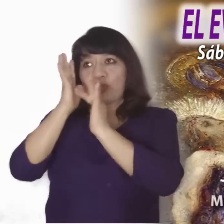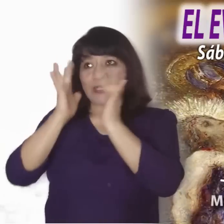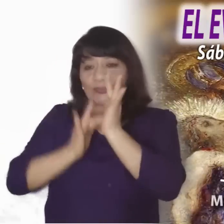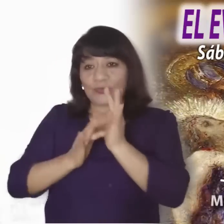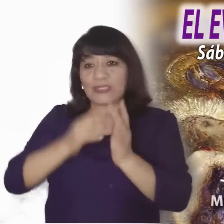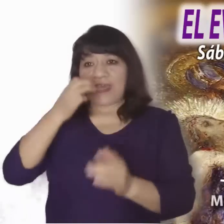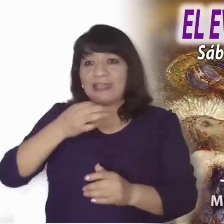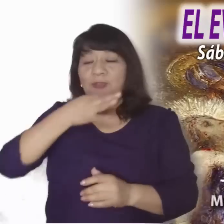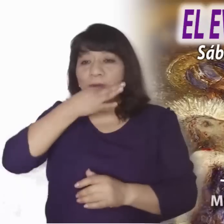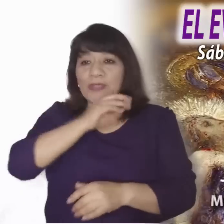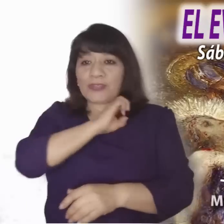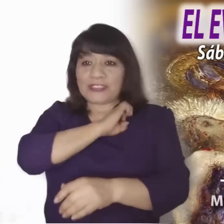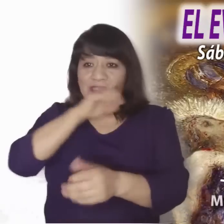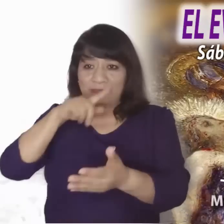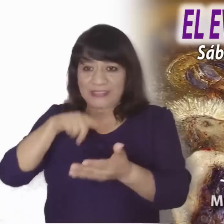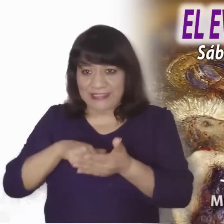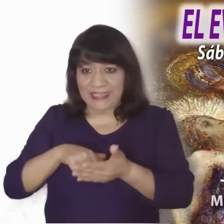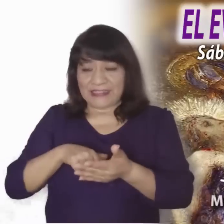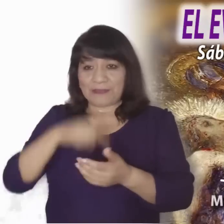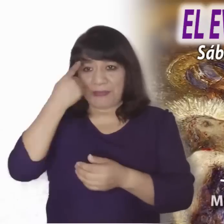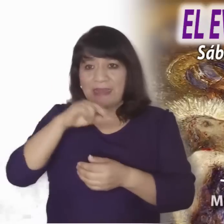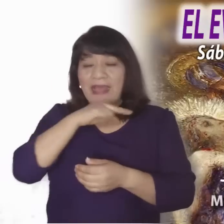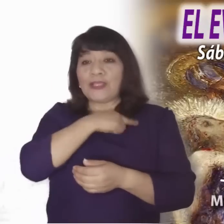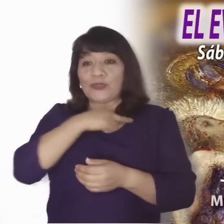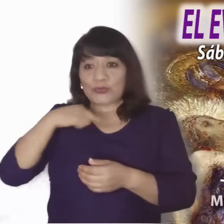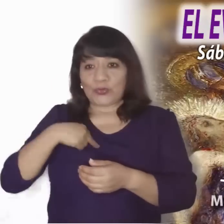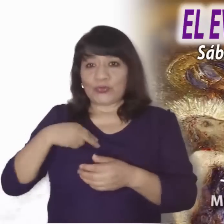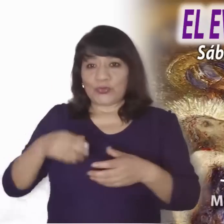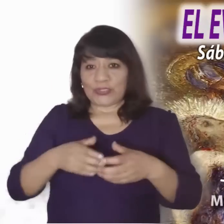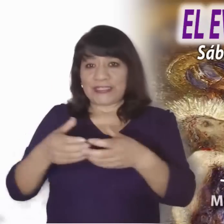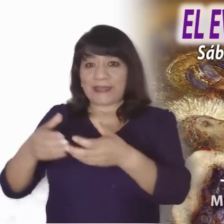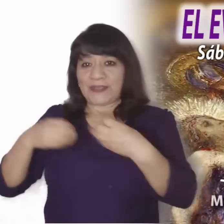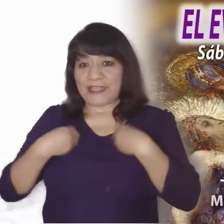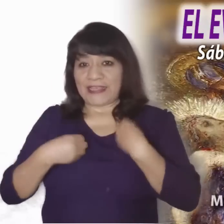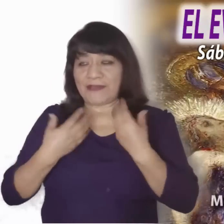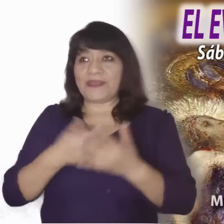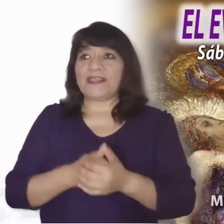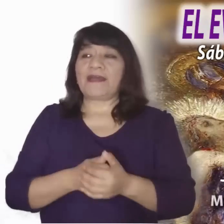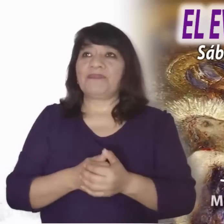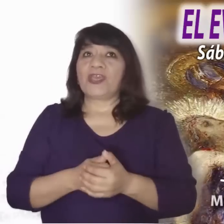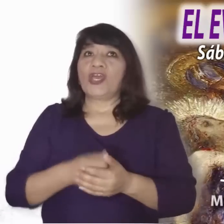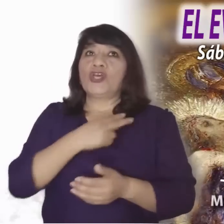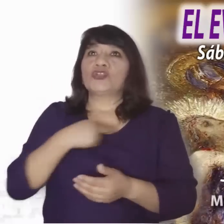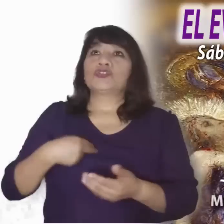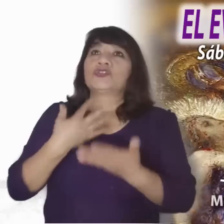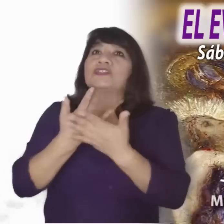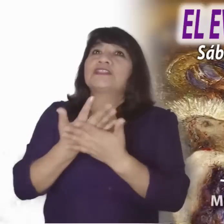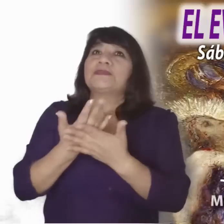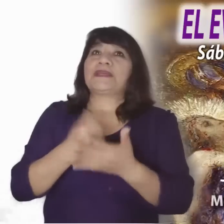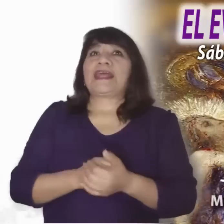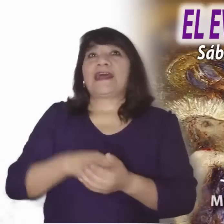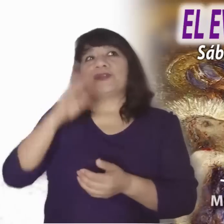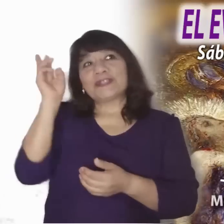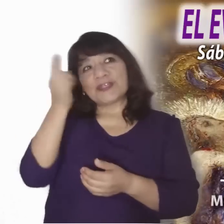especial significado en nuestro camino. Aguardar a que venga la noche encendiendo la lámpara del silencio y de